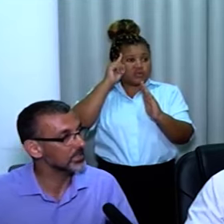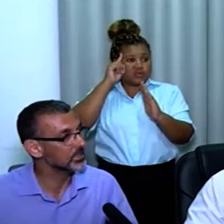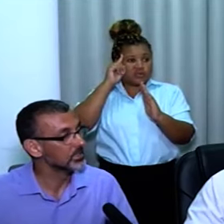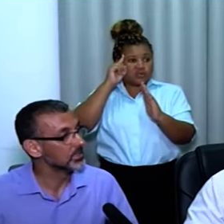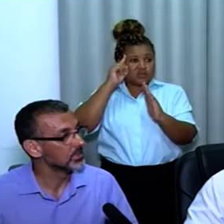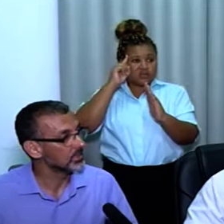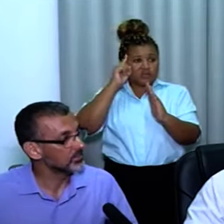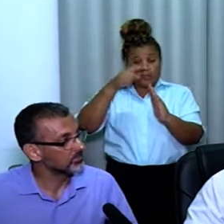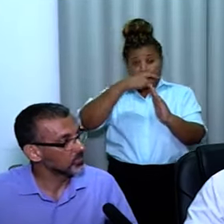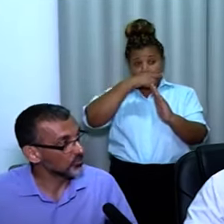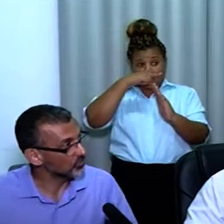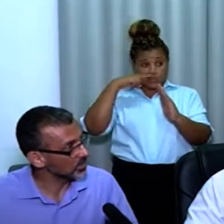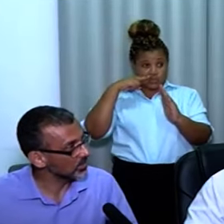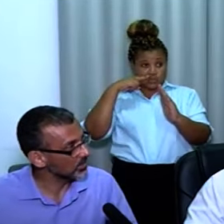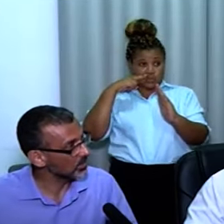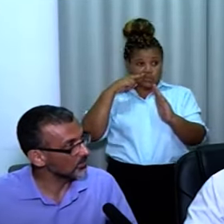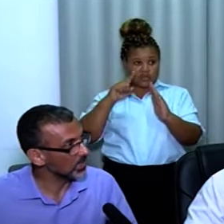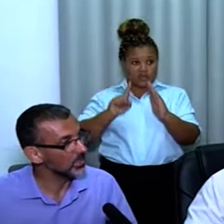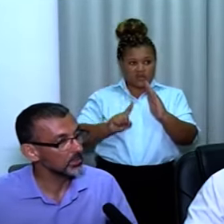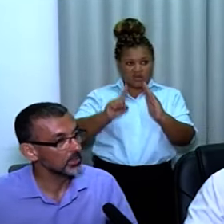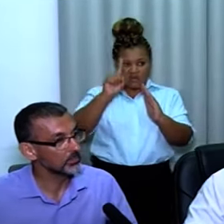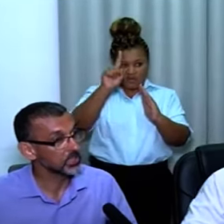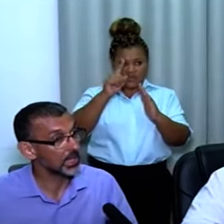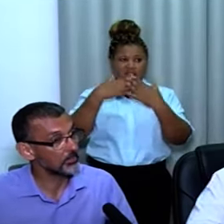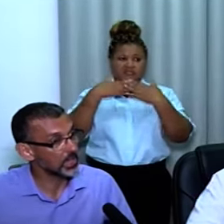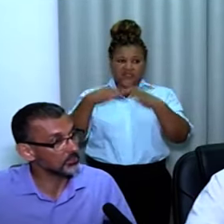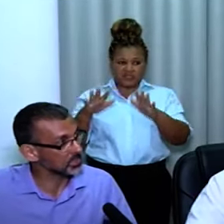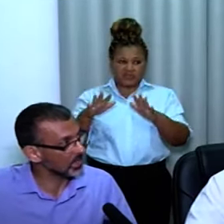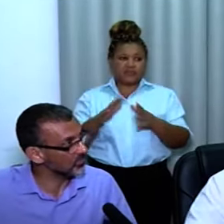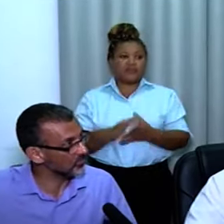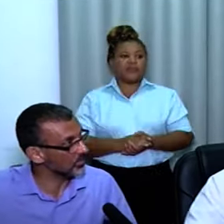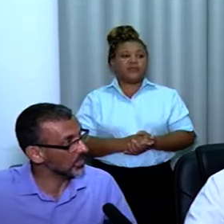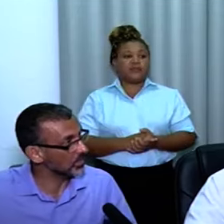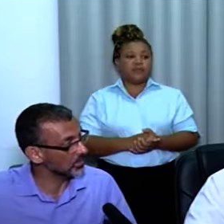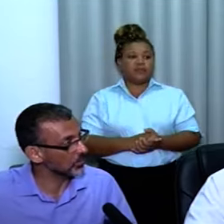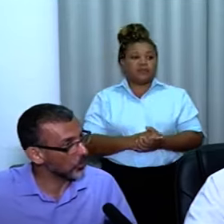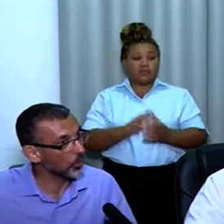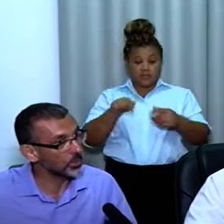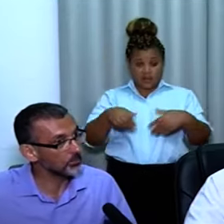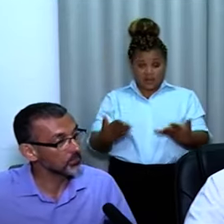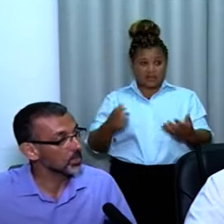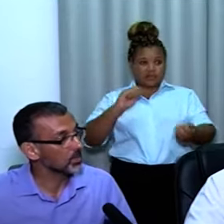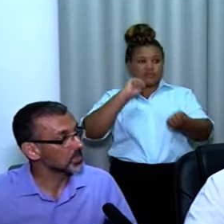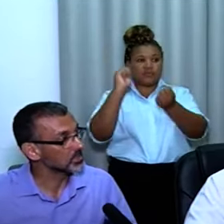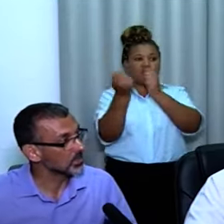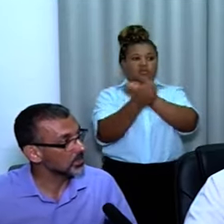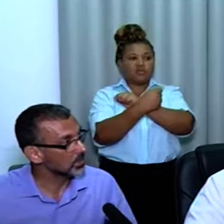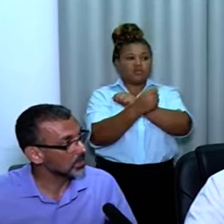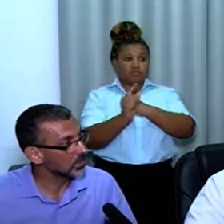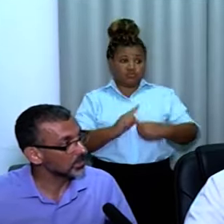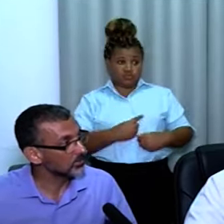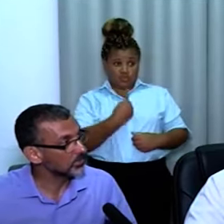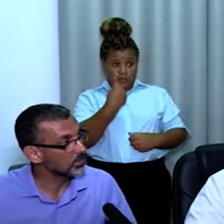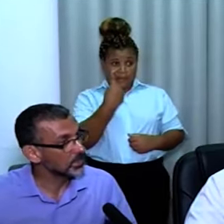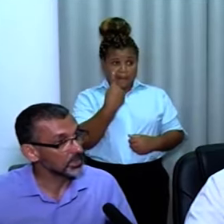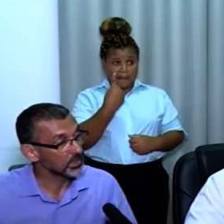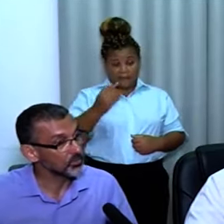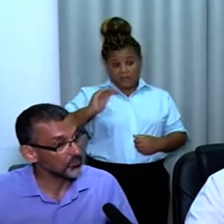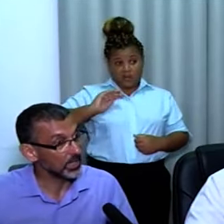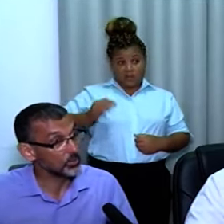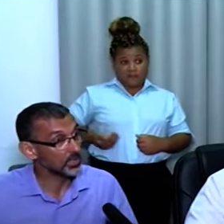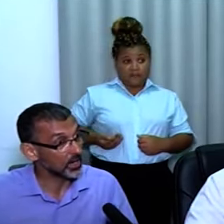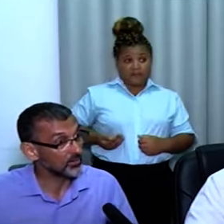médical, nous finis 1000, présent la 1000, pour servir female ward. Présent,